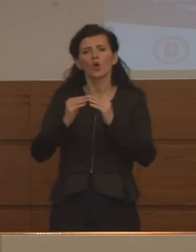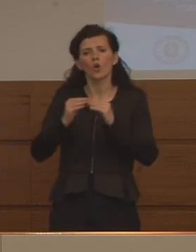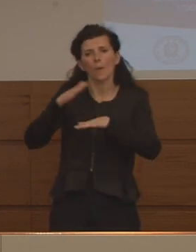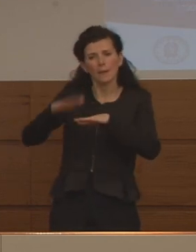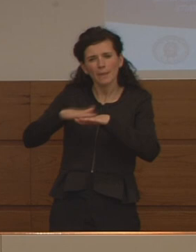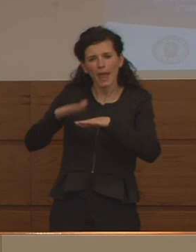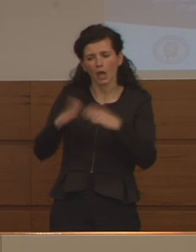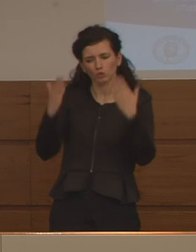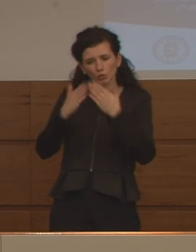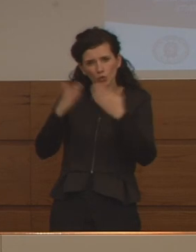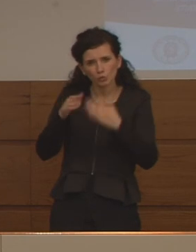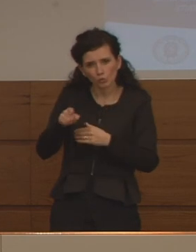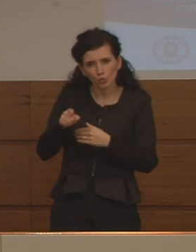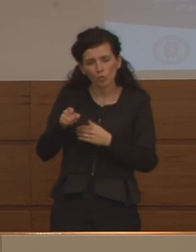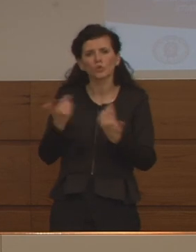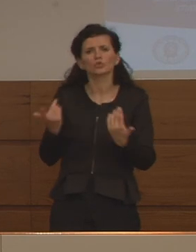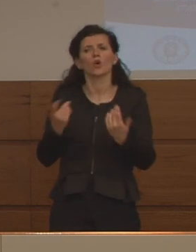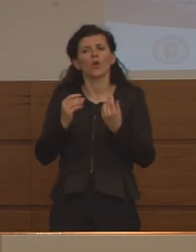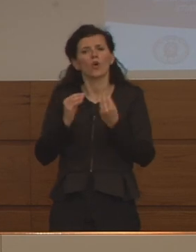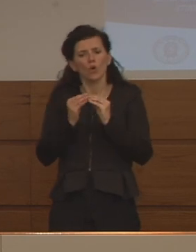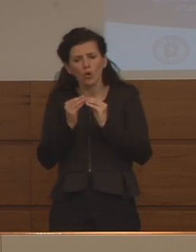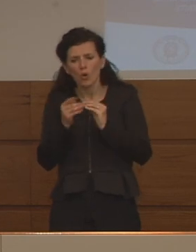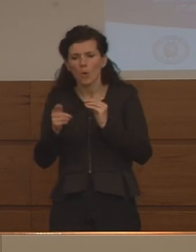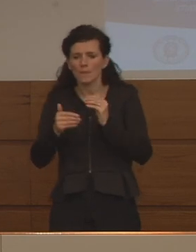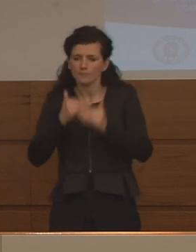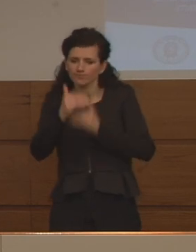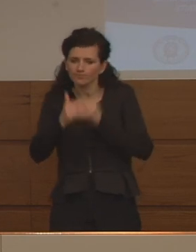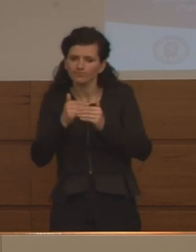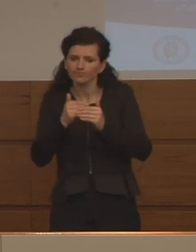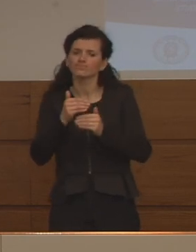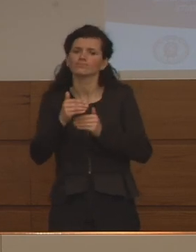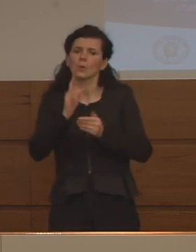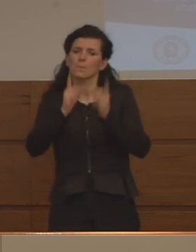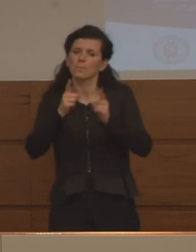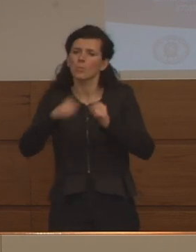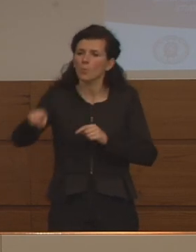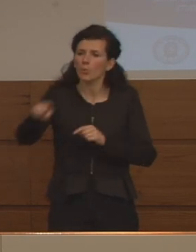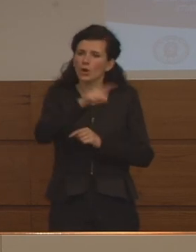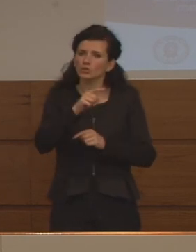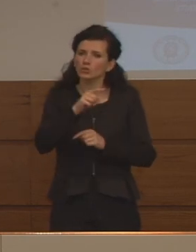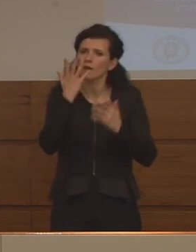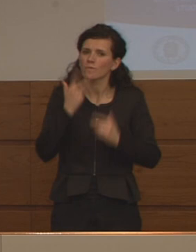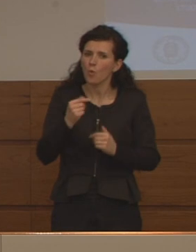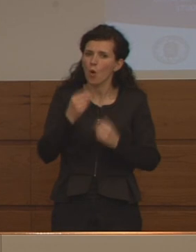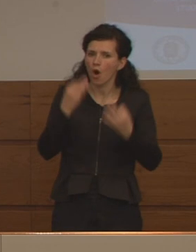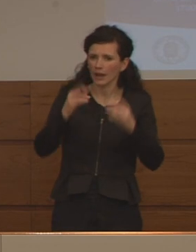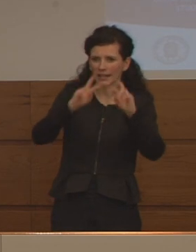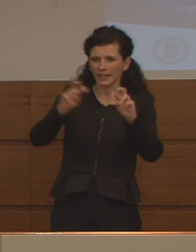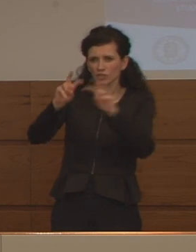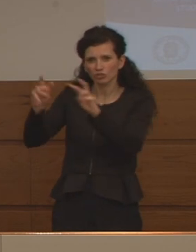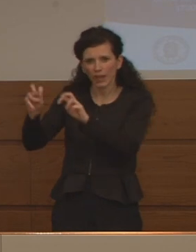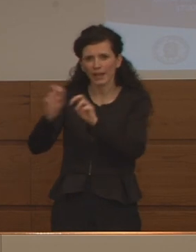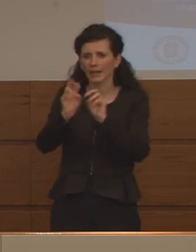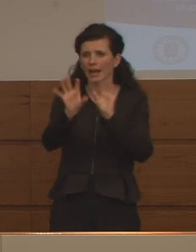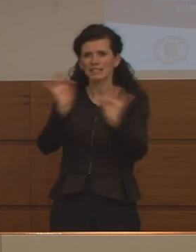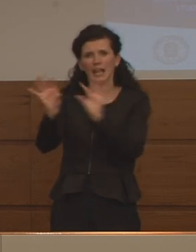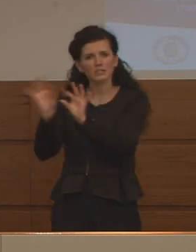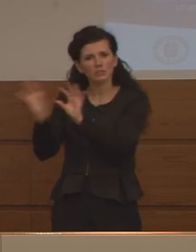come andare a definire la popolazione da investigare come ottenere